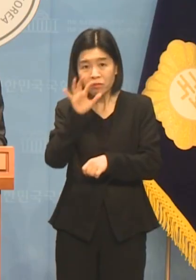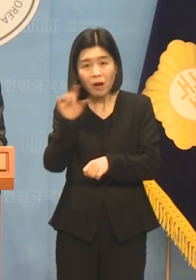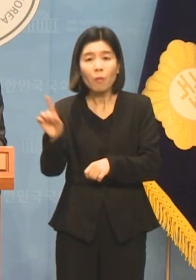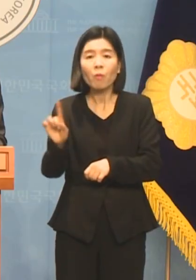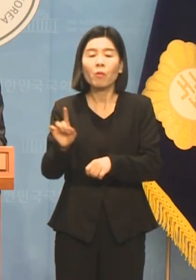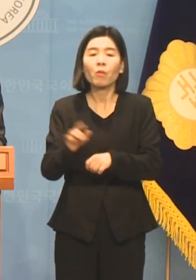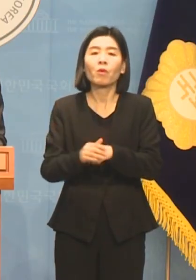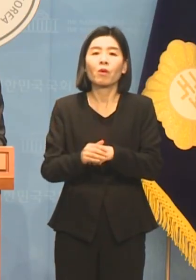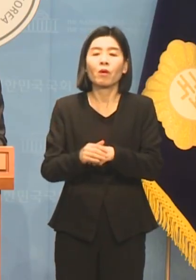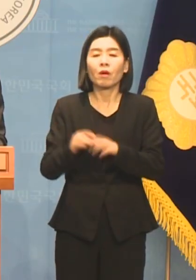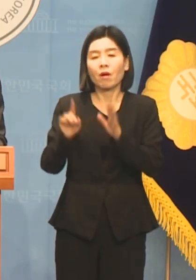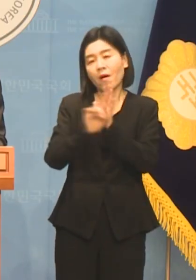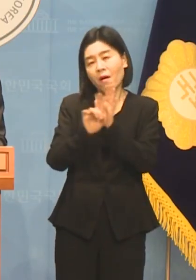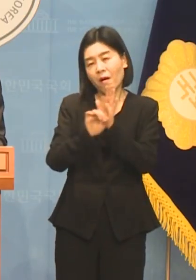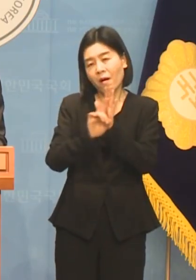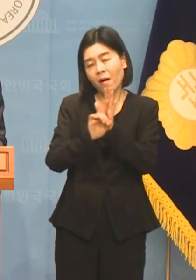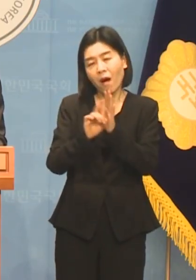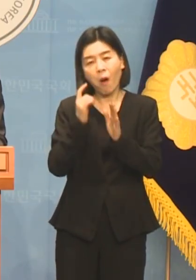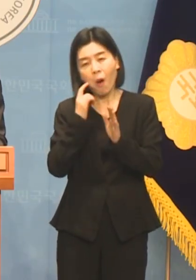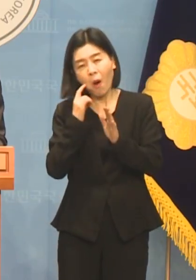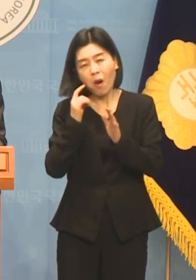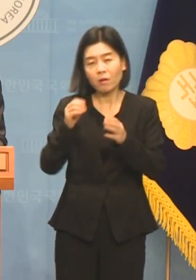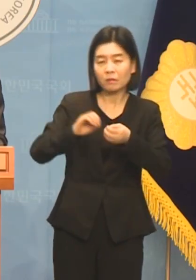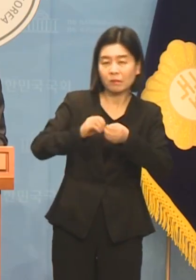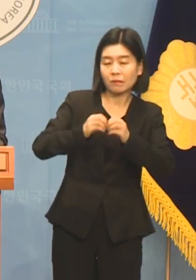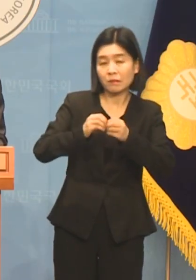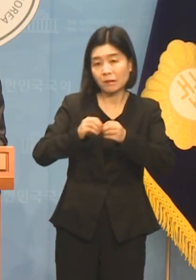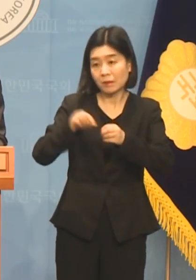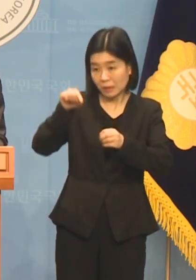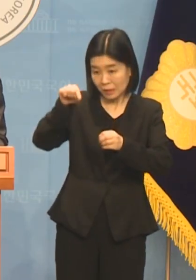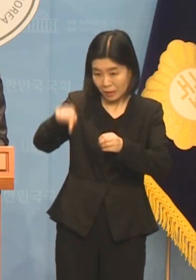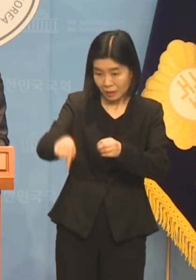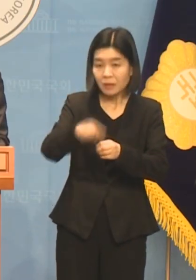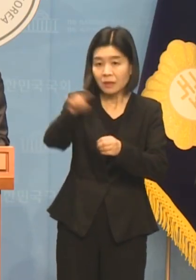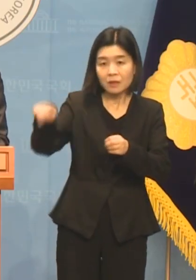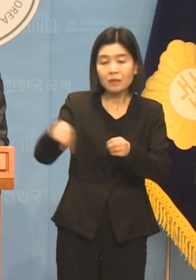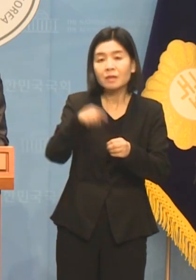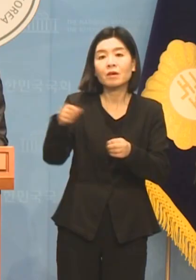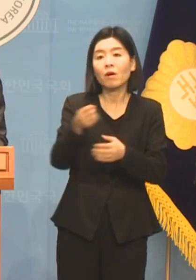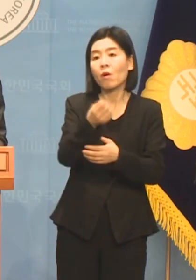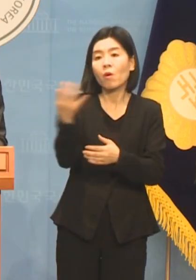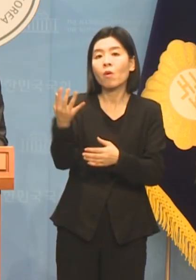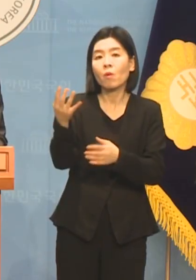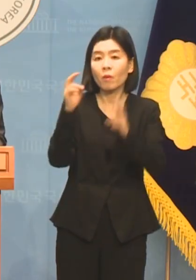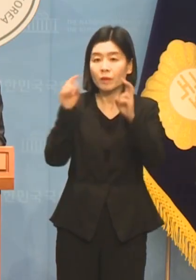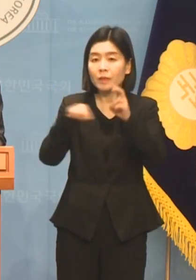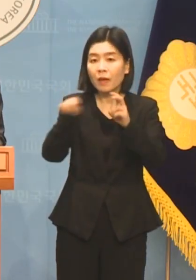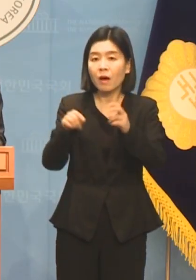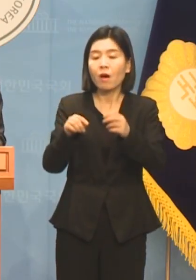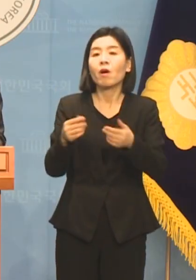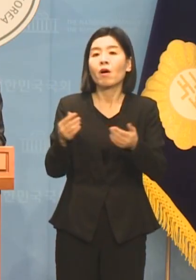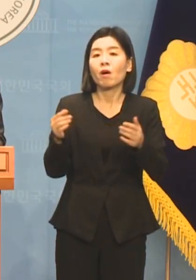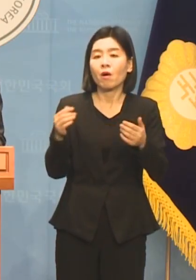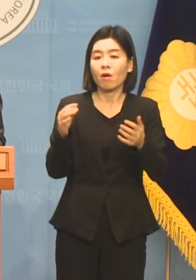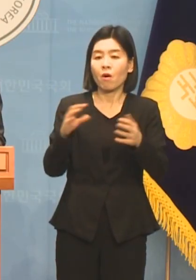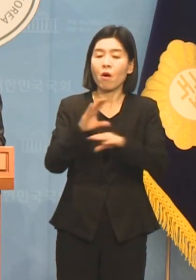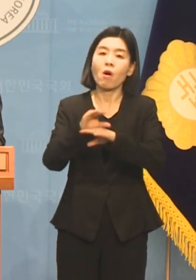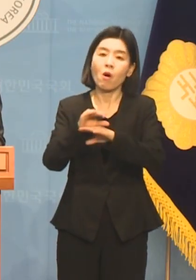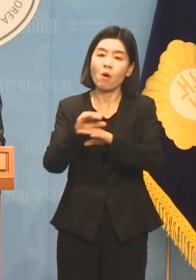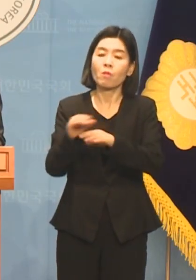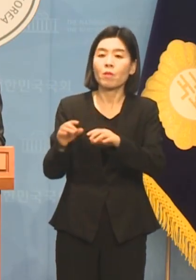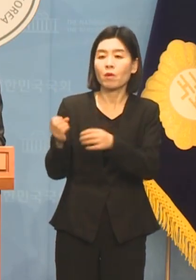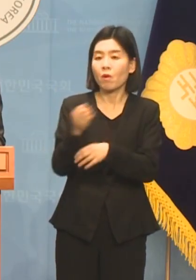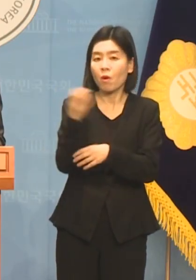행태에 대해 국민소통위원회는 해당 언론사를 언론중재위원회에 제소하는 한편 억측과 허위 보도에